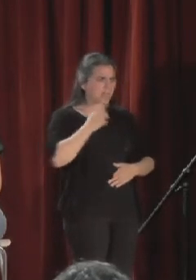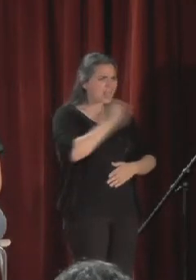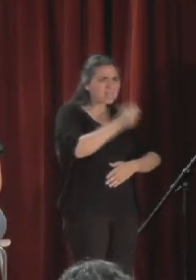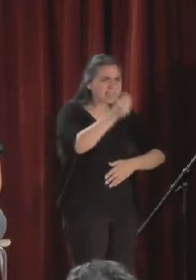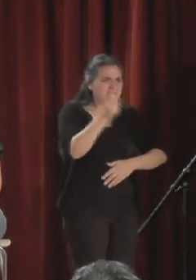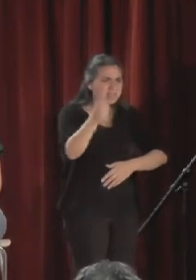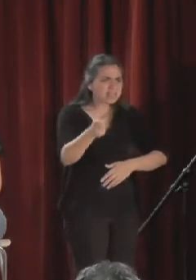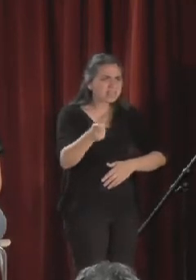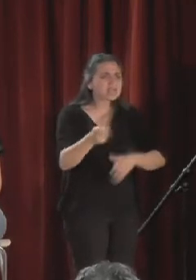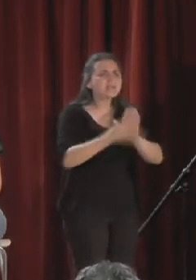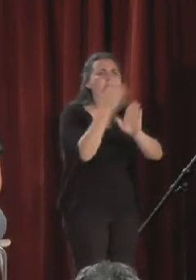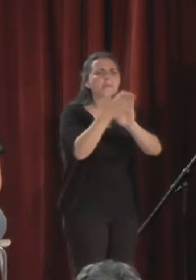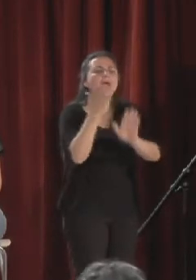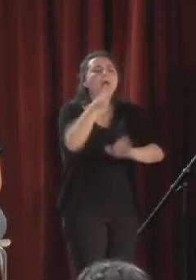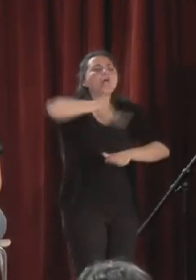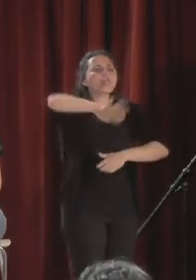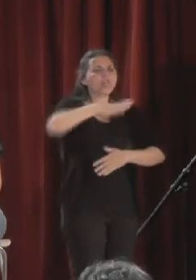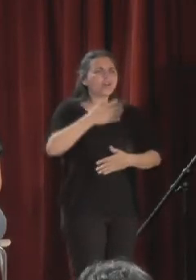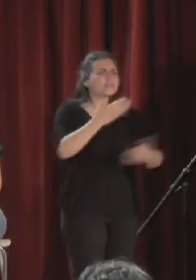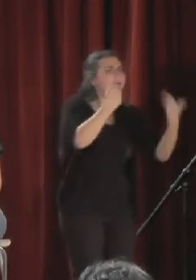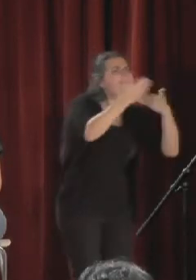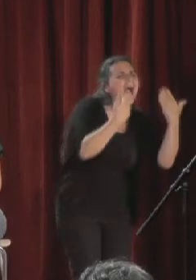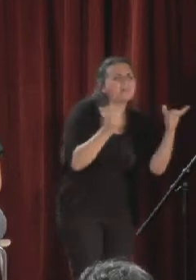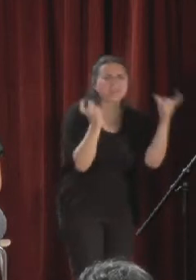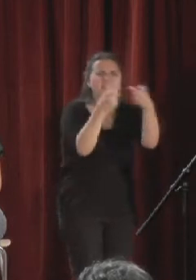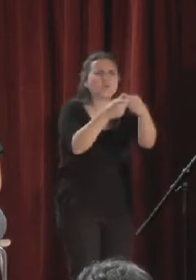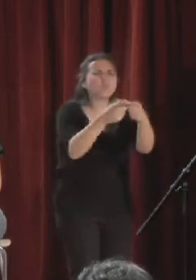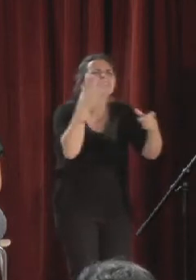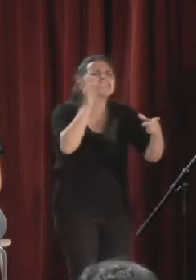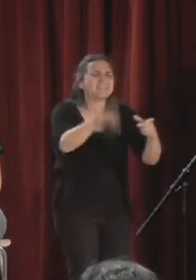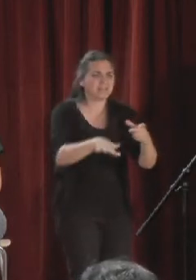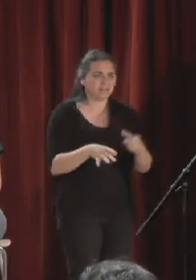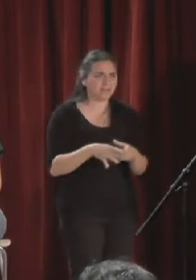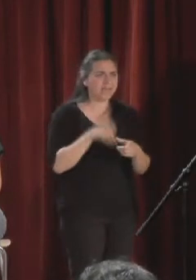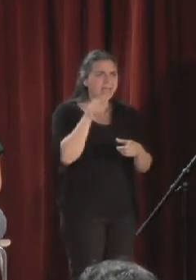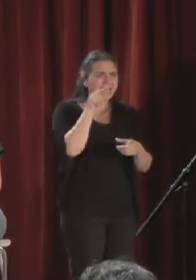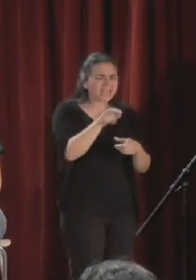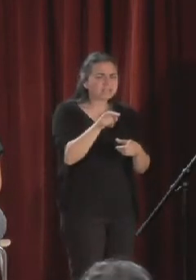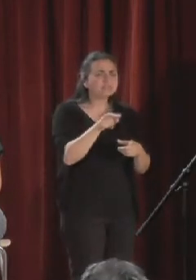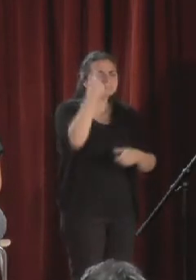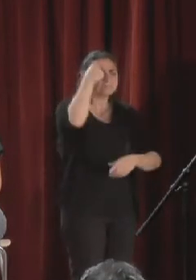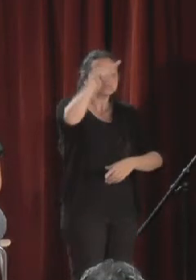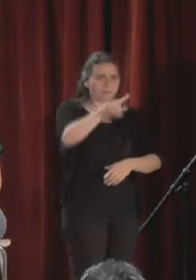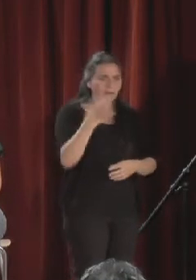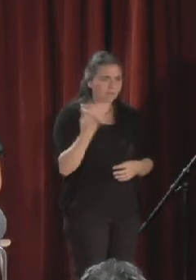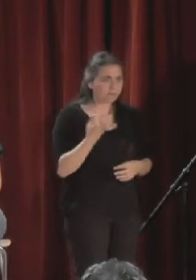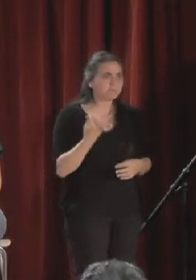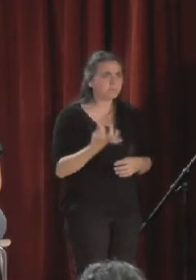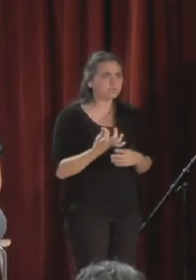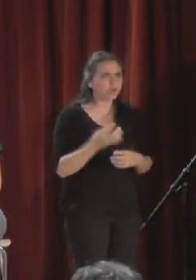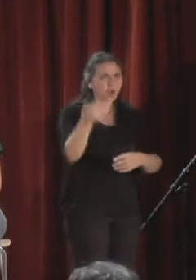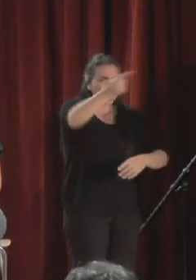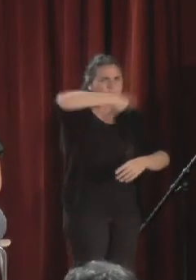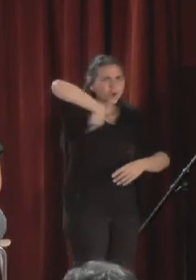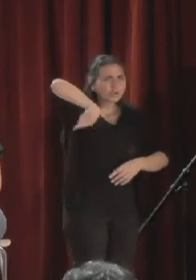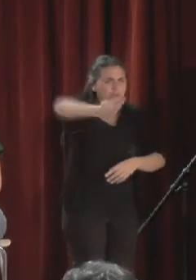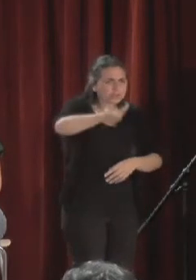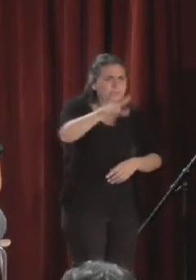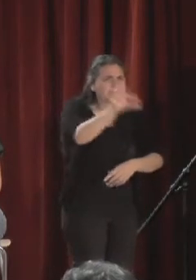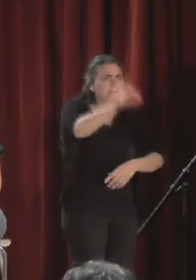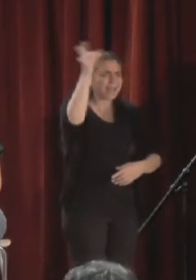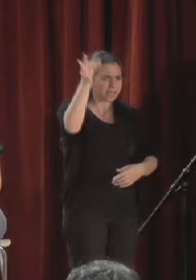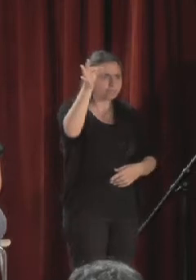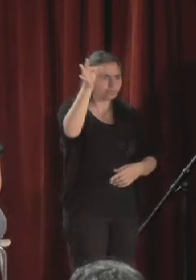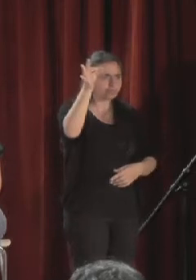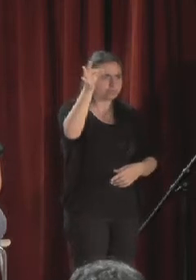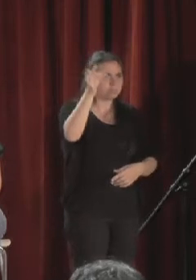quen falan, con que se reúnen. Esas decisións, esas cousas, temos que sabelas. Somos nós quen decidimos a partir de